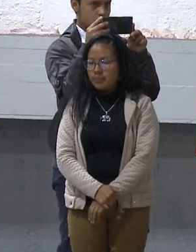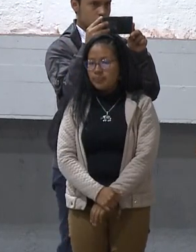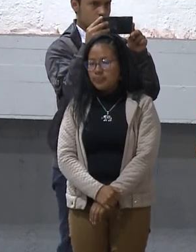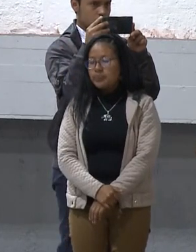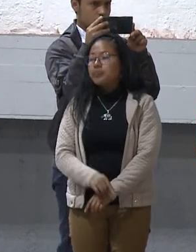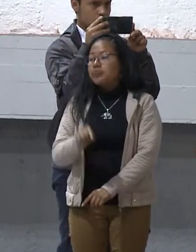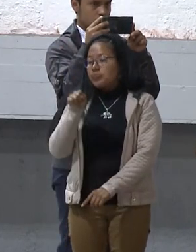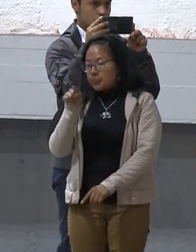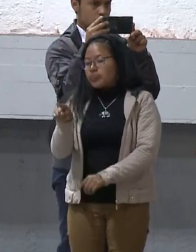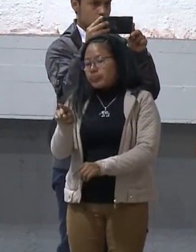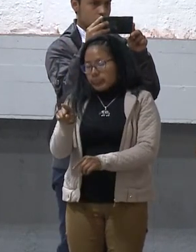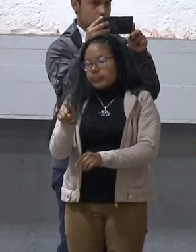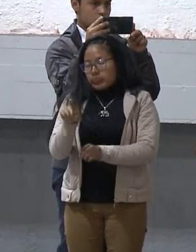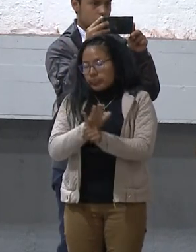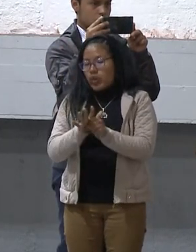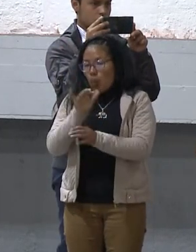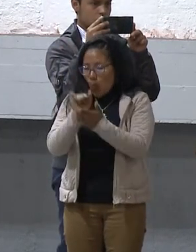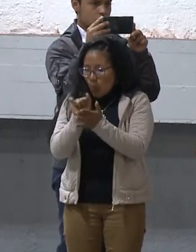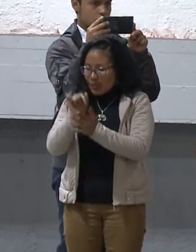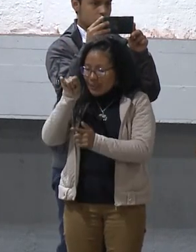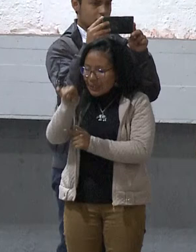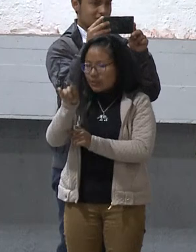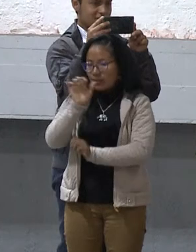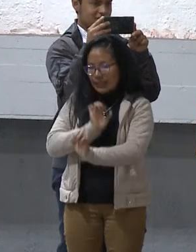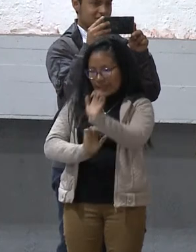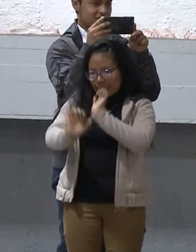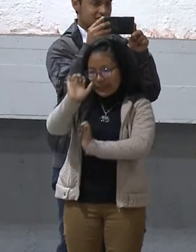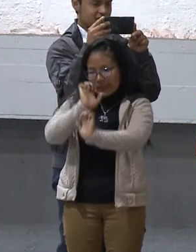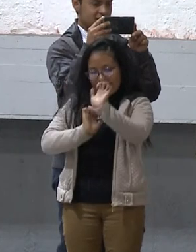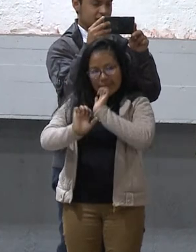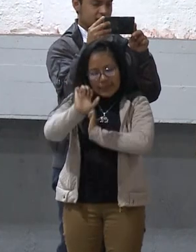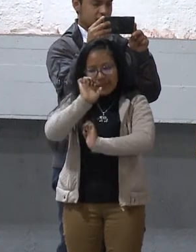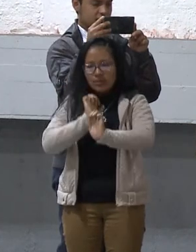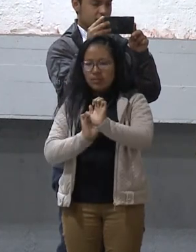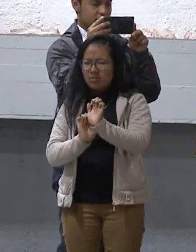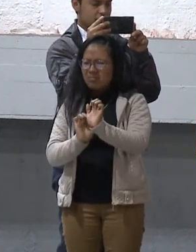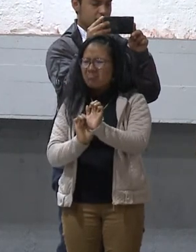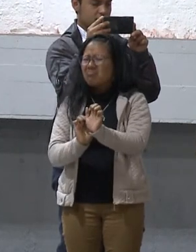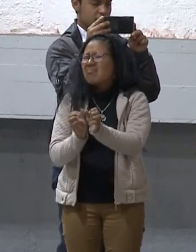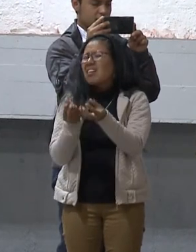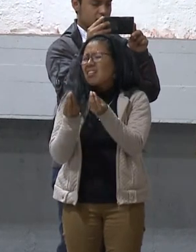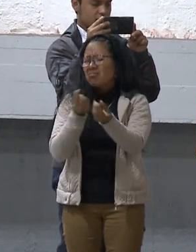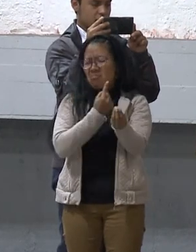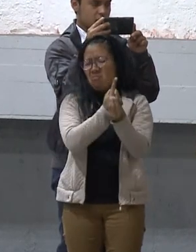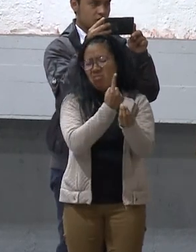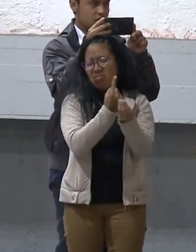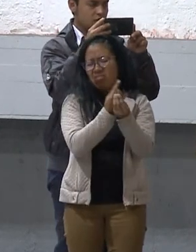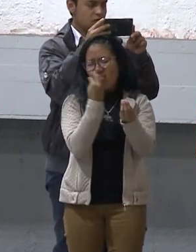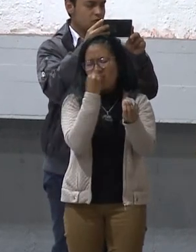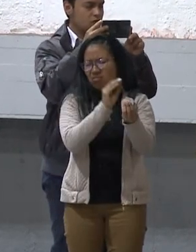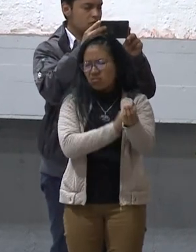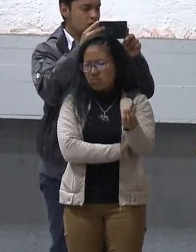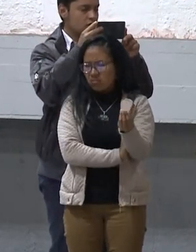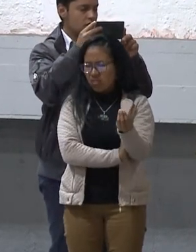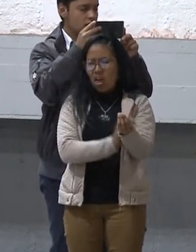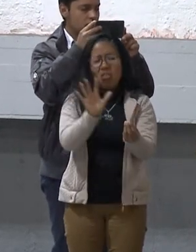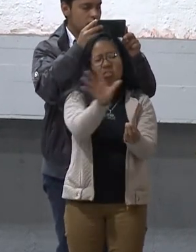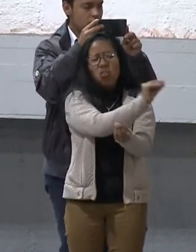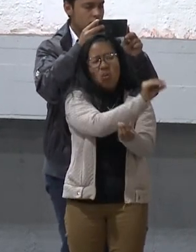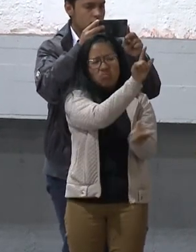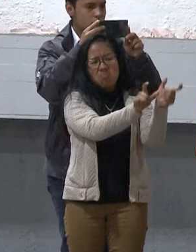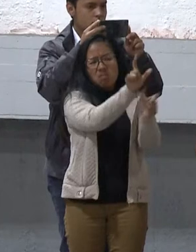insistimos en defenderla pero para que si la política no sirve para nada si todos los políticos son iguales